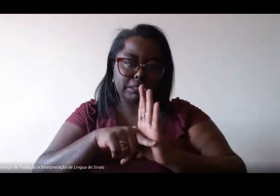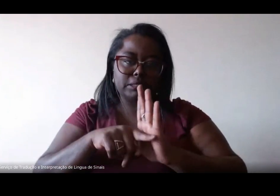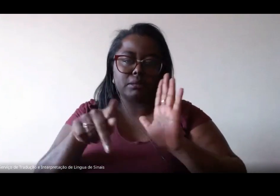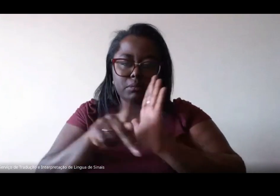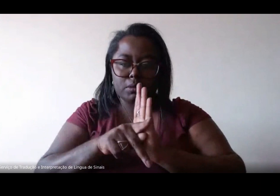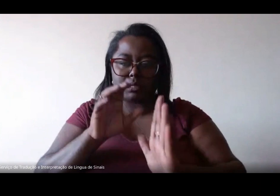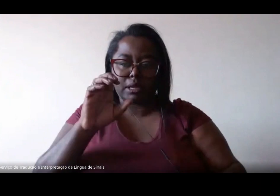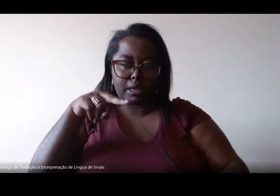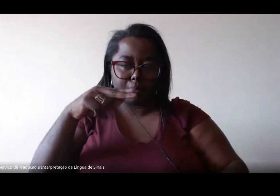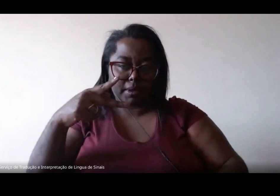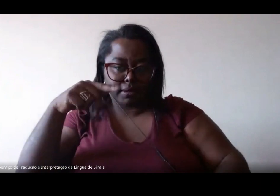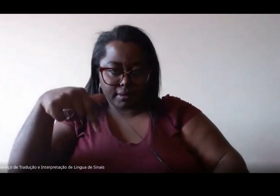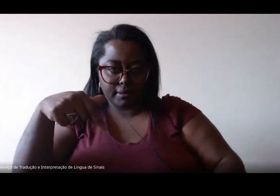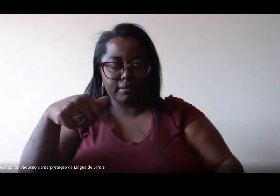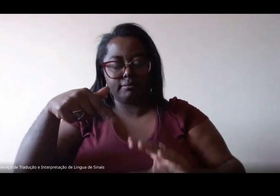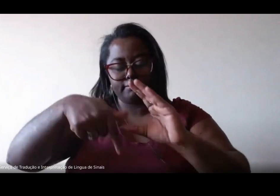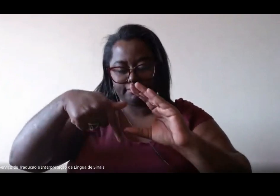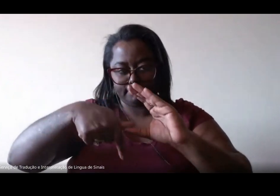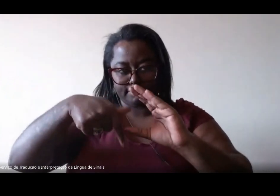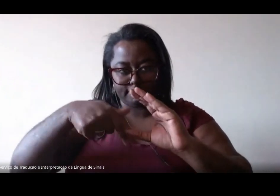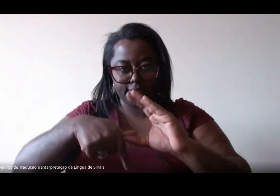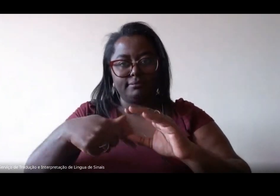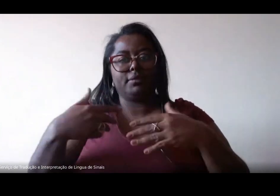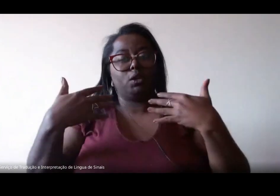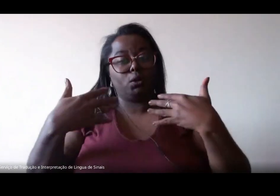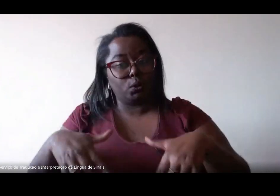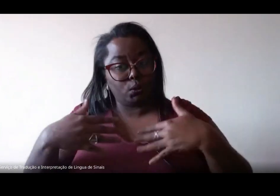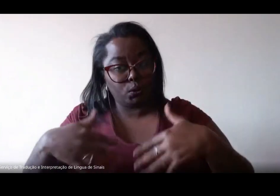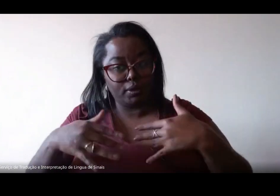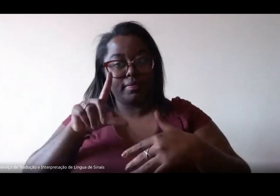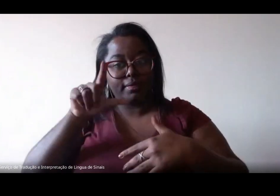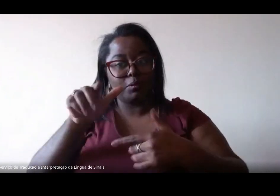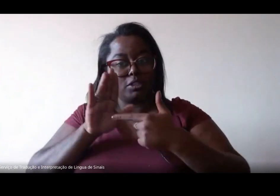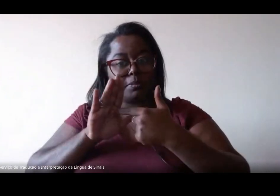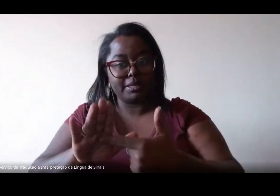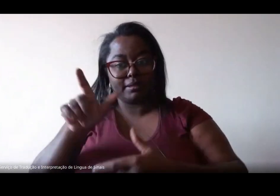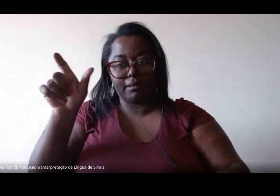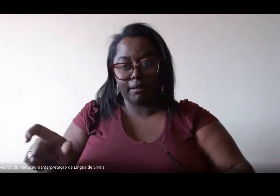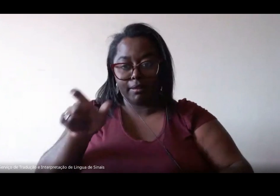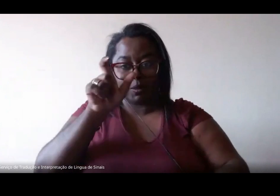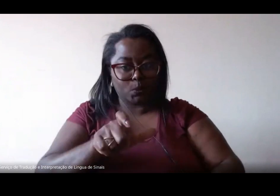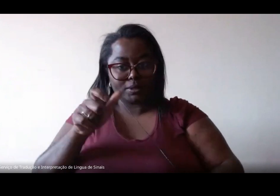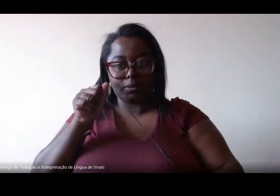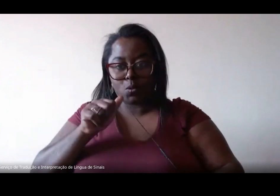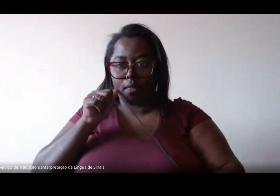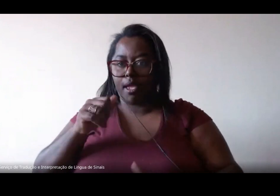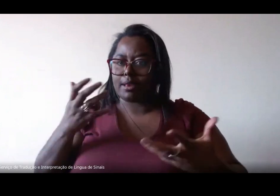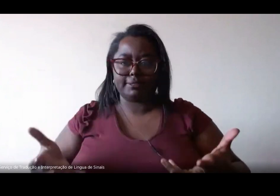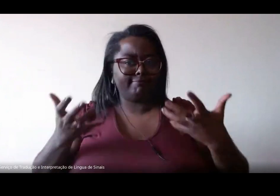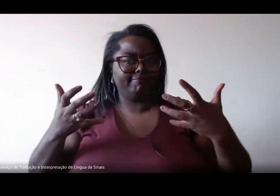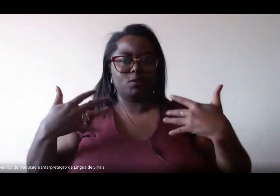Então, depois de apresentar esses mulherões aqui para a nossa